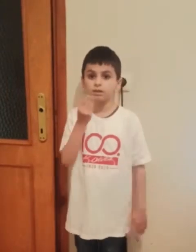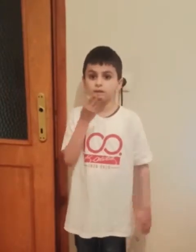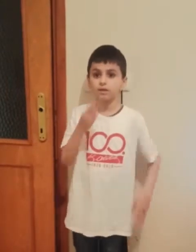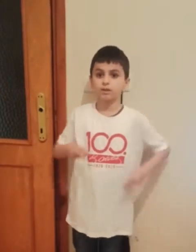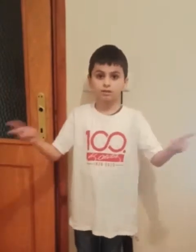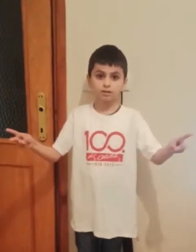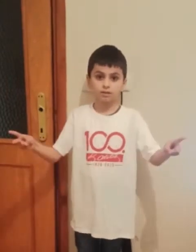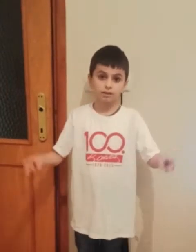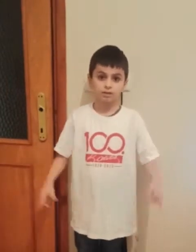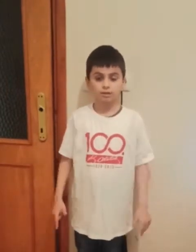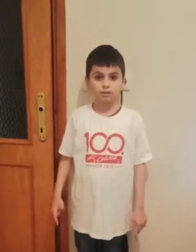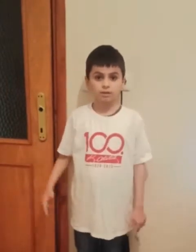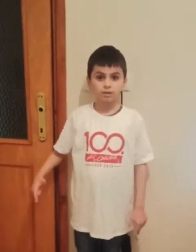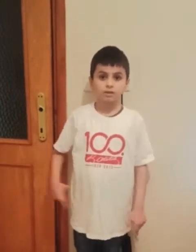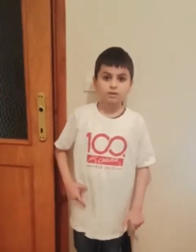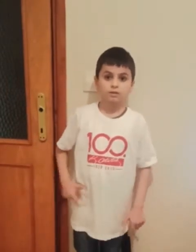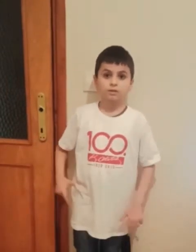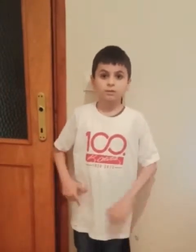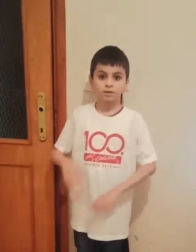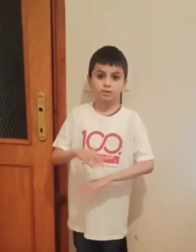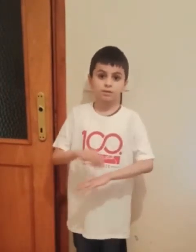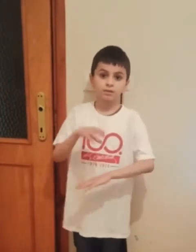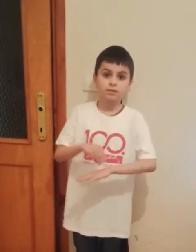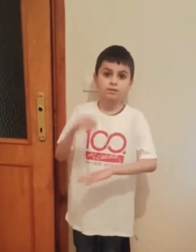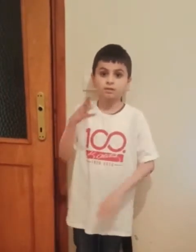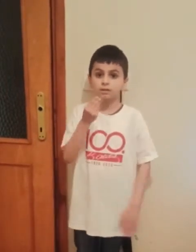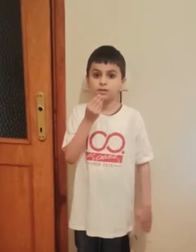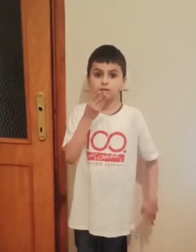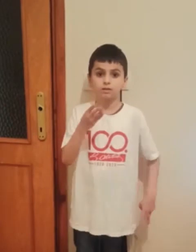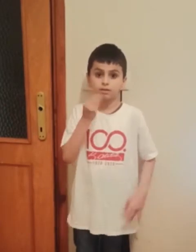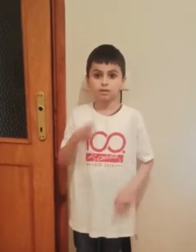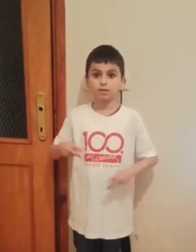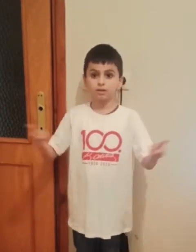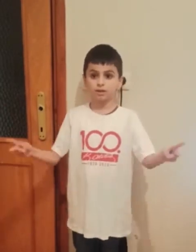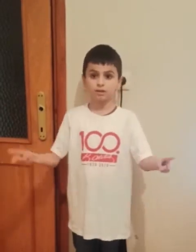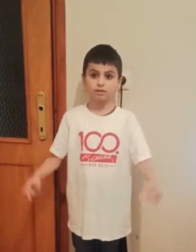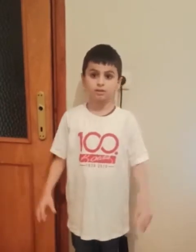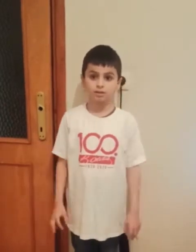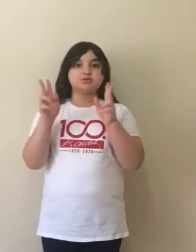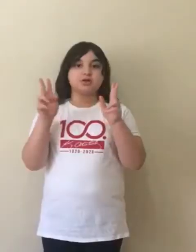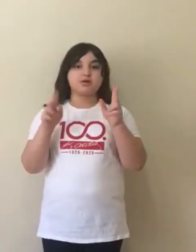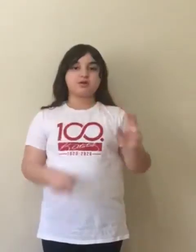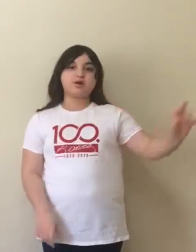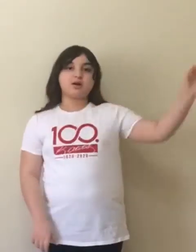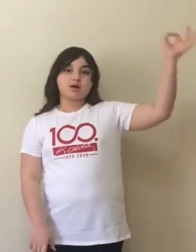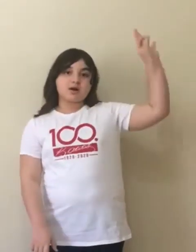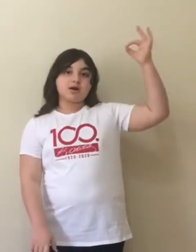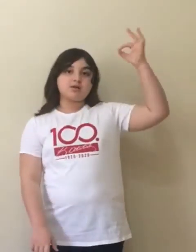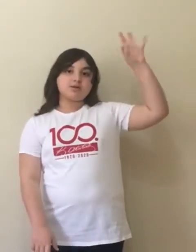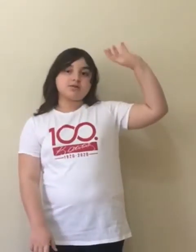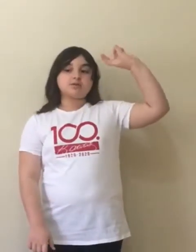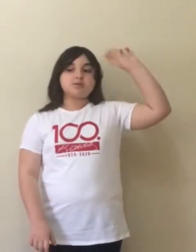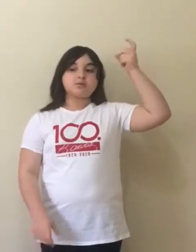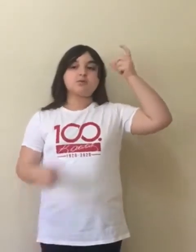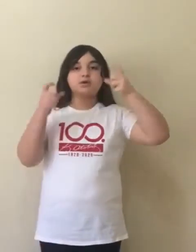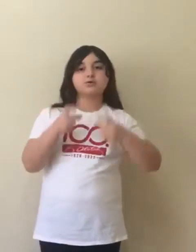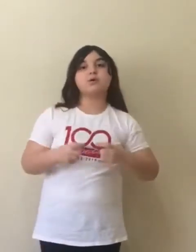çiçekler açar. İzmir'in dağlarında çiçekler açar. Altın güneş orada